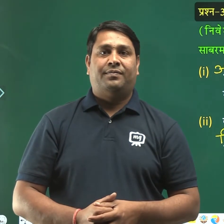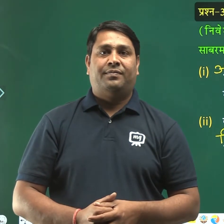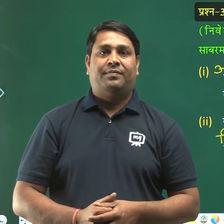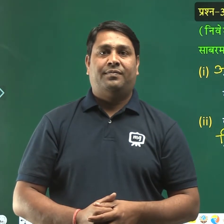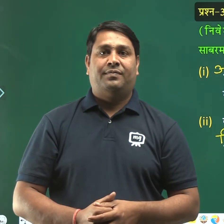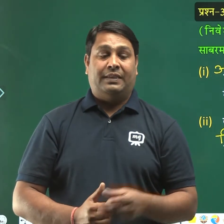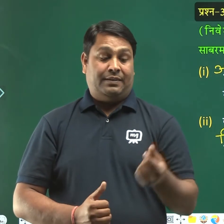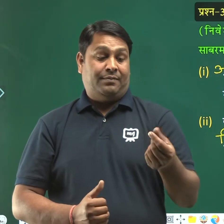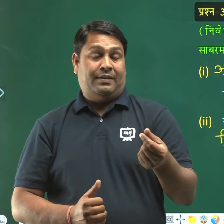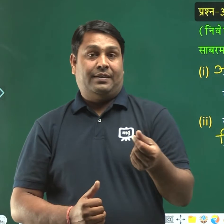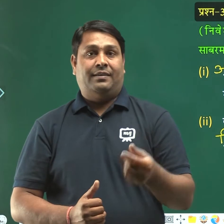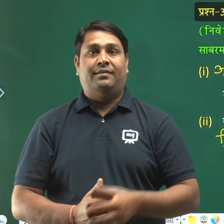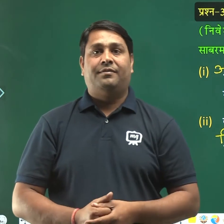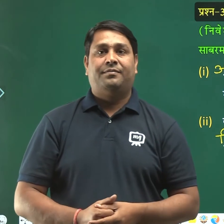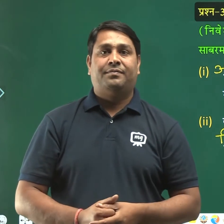आर्थिक